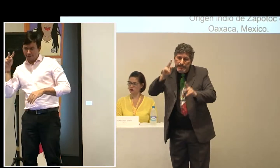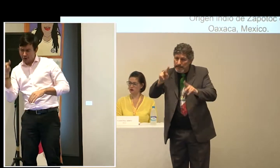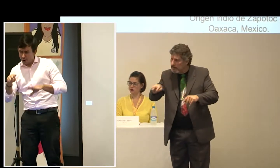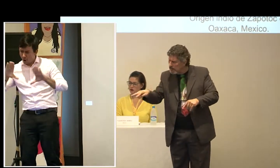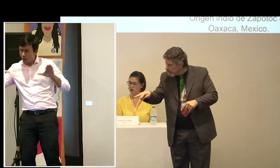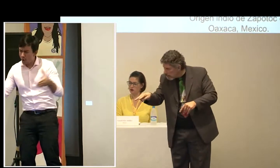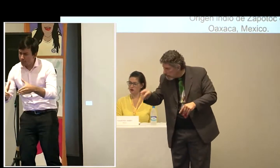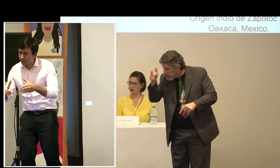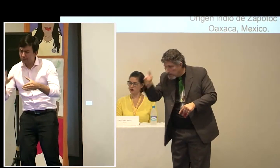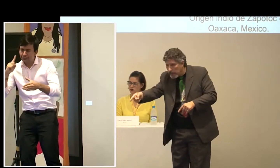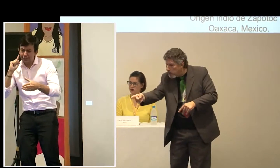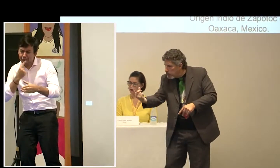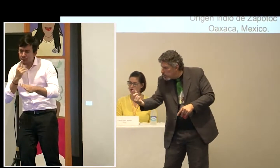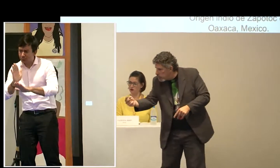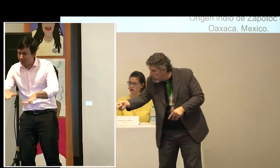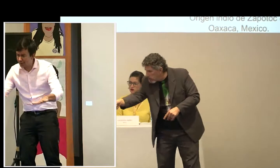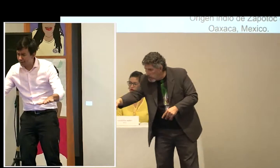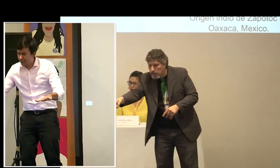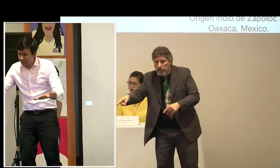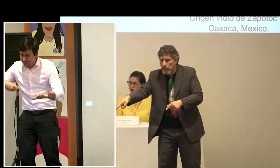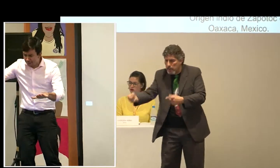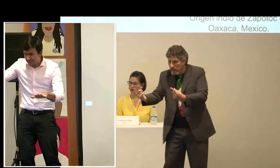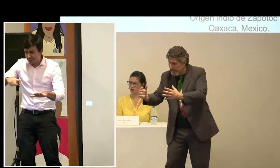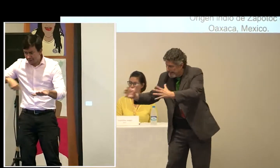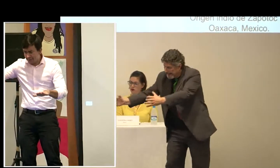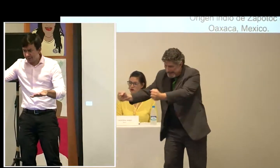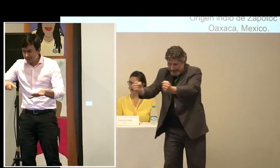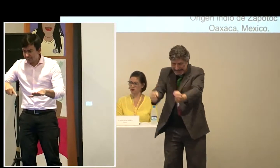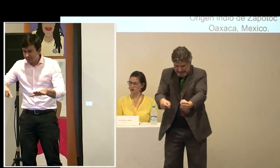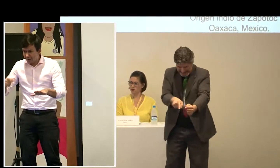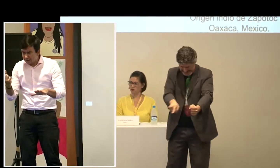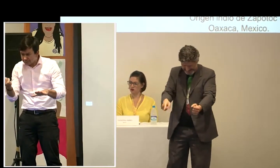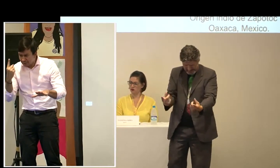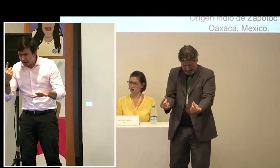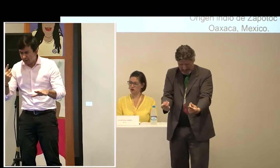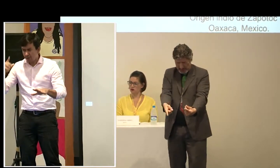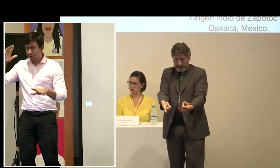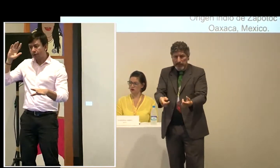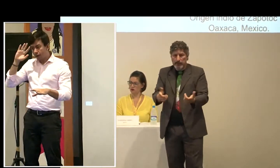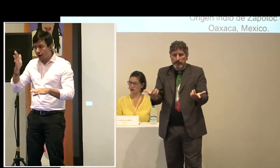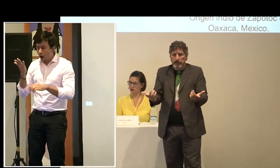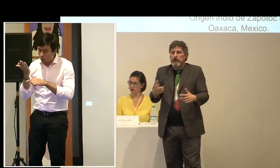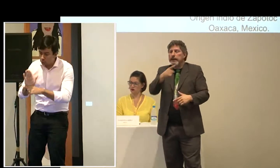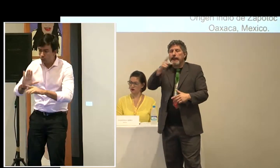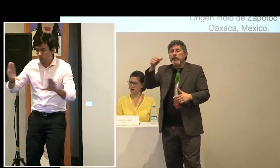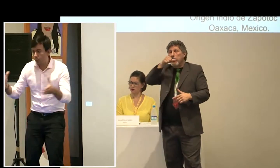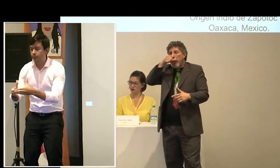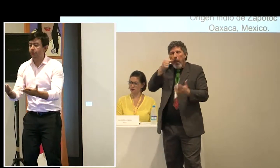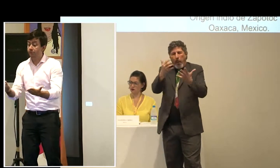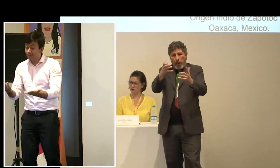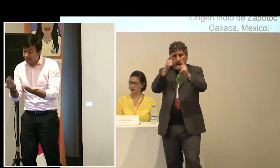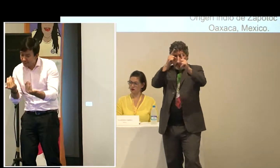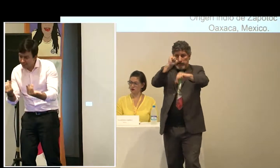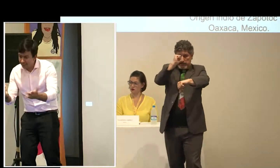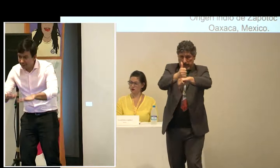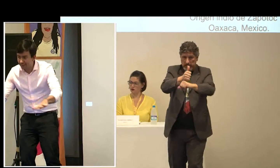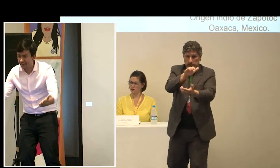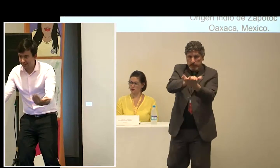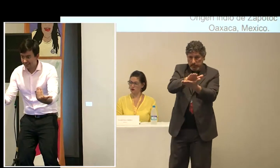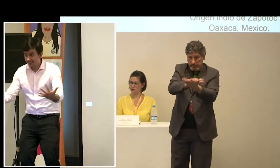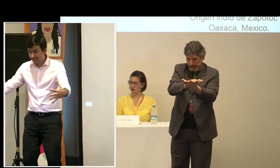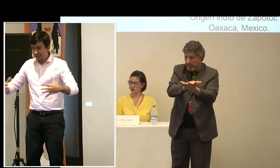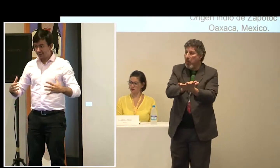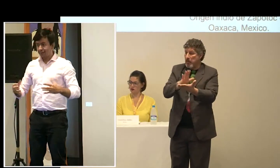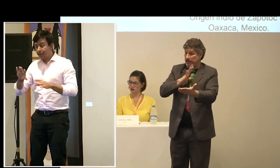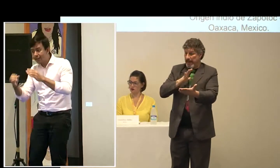língua de sinais. E o presidente Benedito Juárez, ele teve um encontro com as crianças surdas e ele se